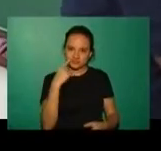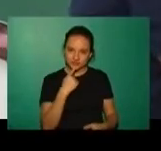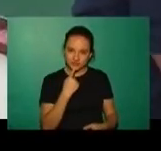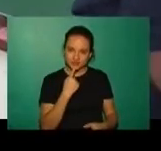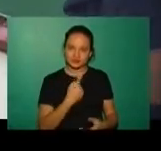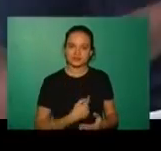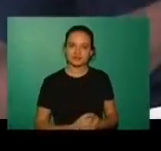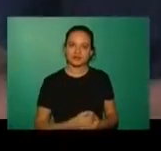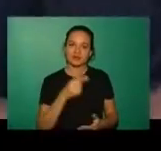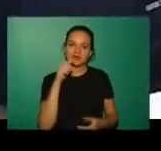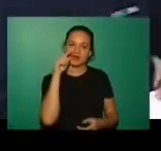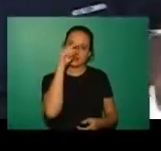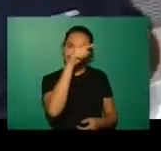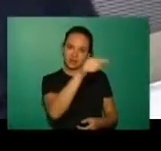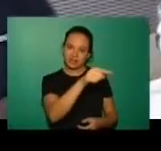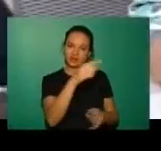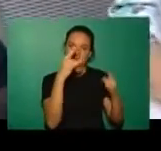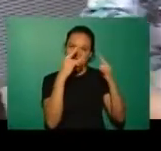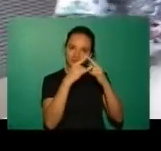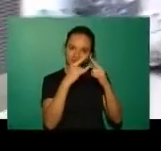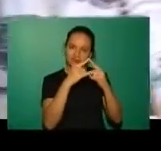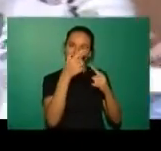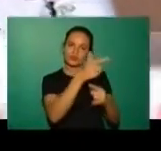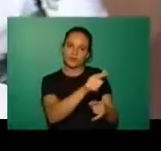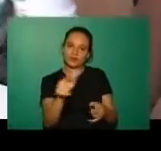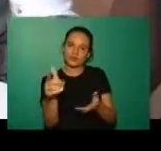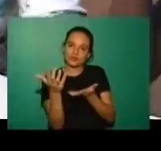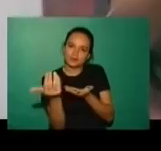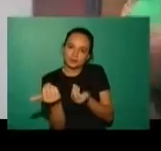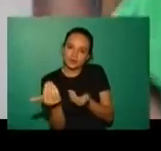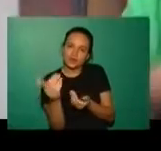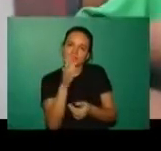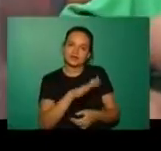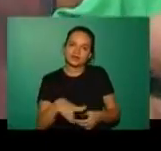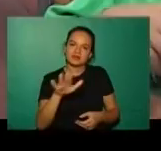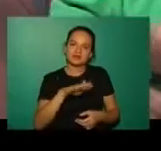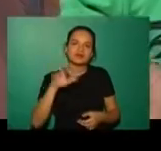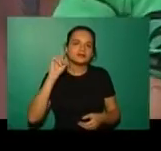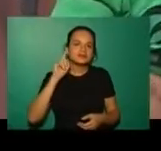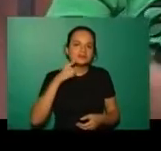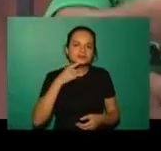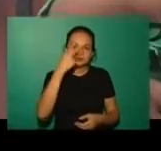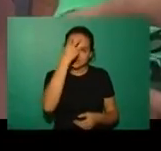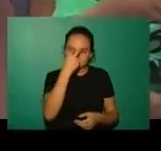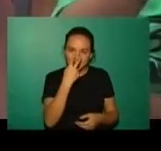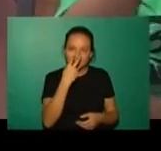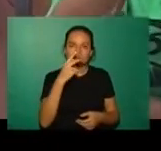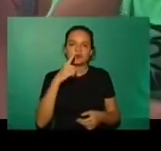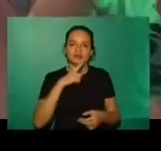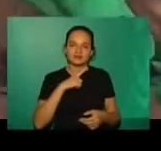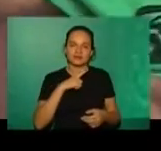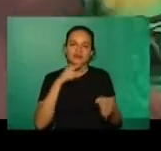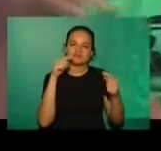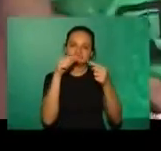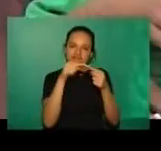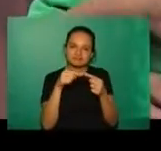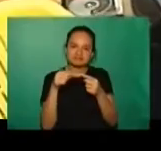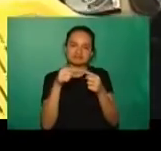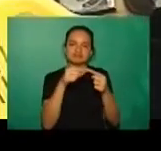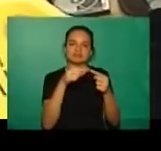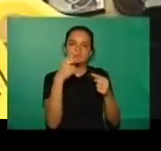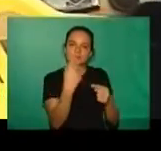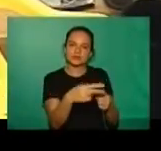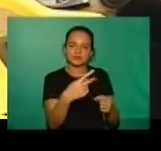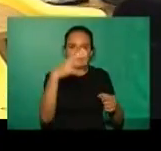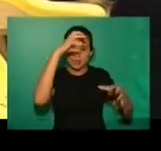surdez. Lá, ele e outros jovens e crianças com surdo-cegueira recebem atendimento de acordo com suas necessidades